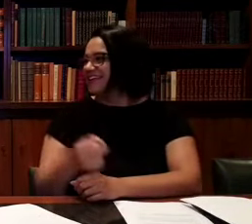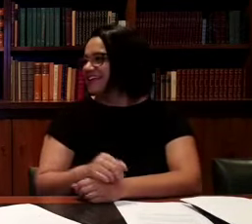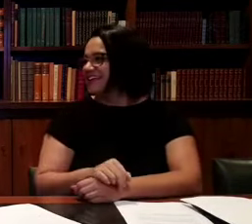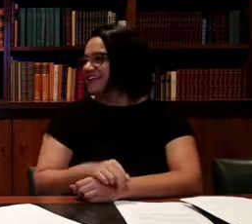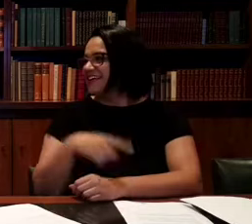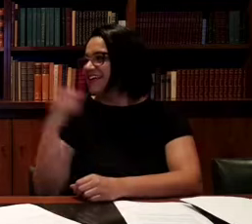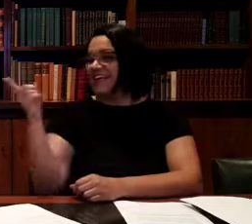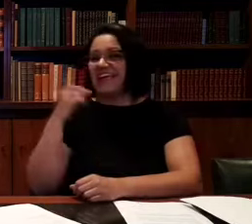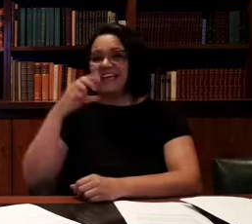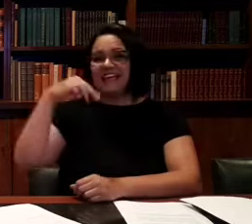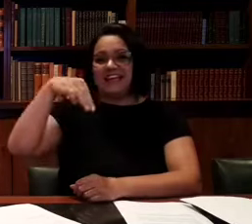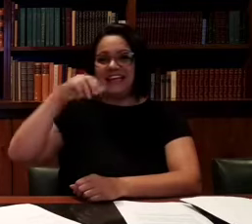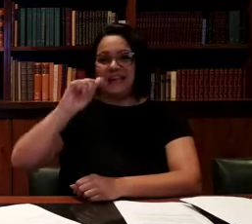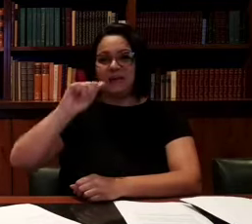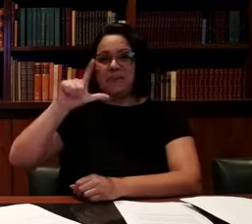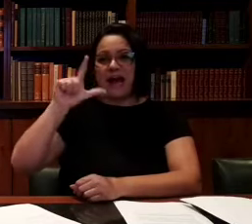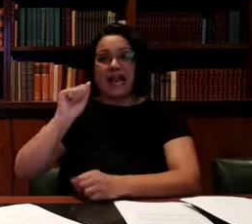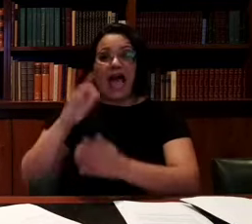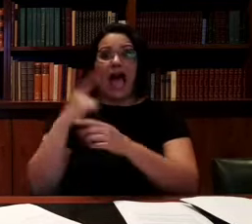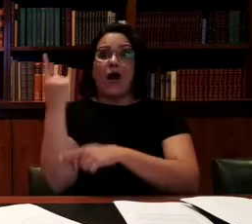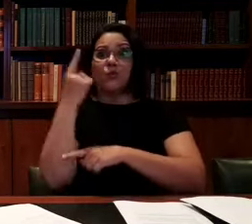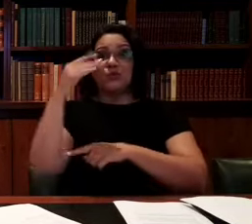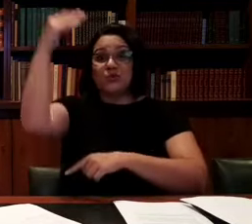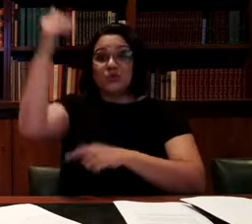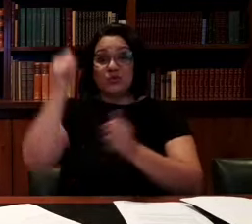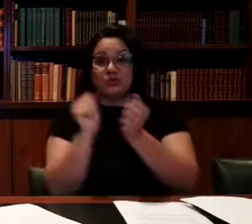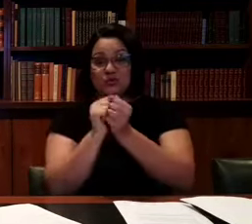que nós super mala que eu atendi container